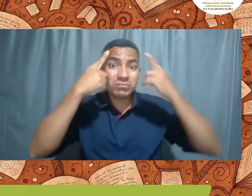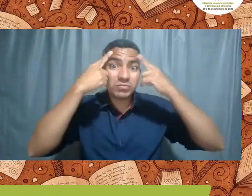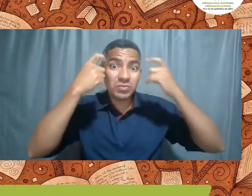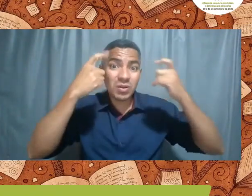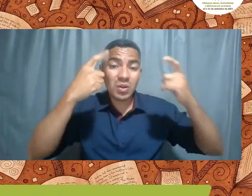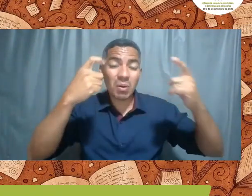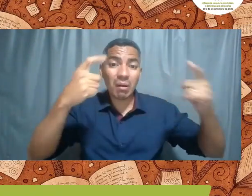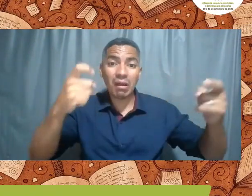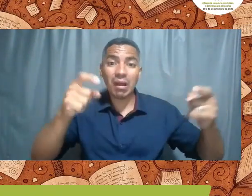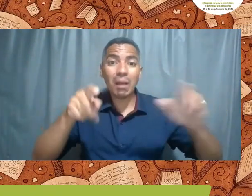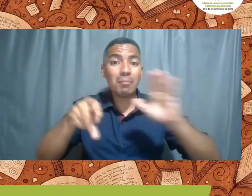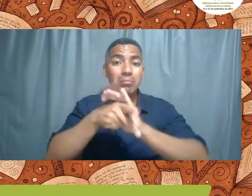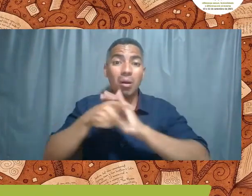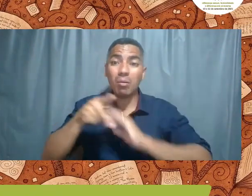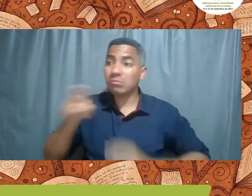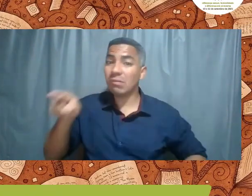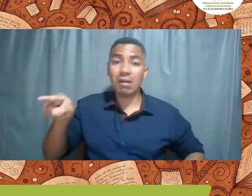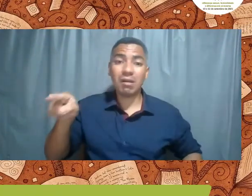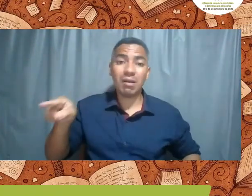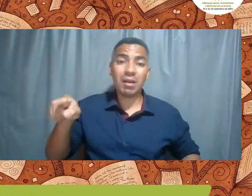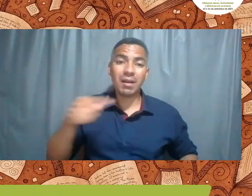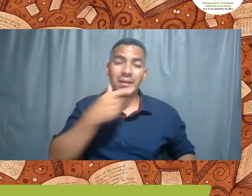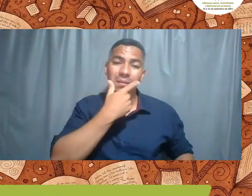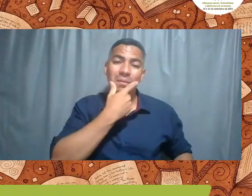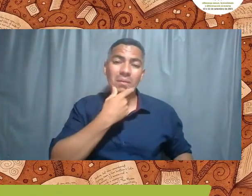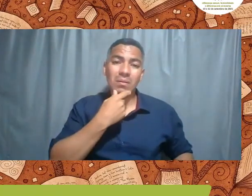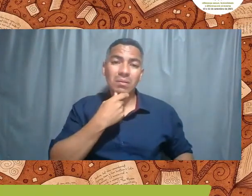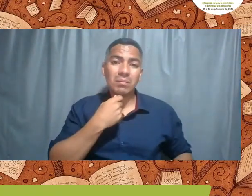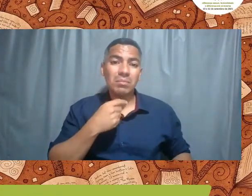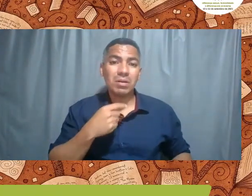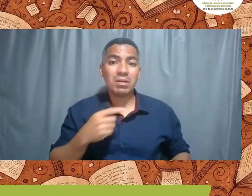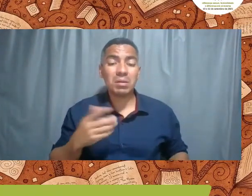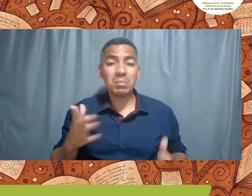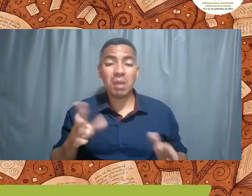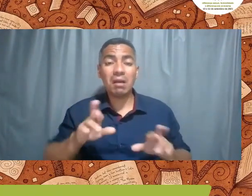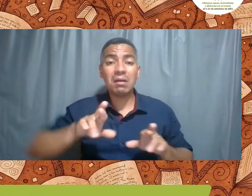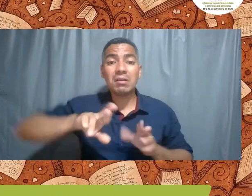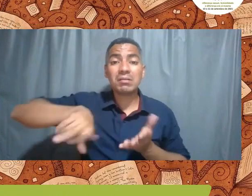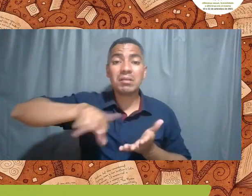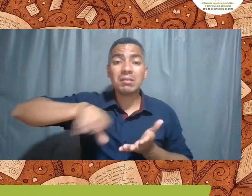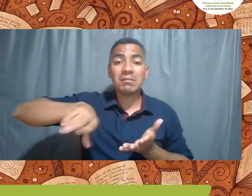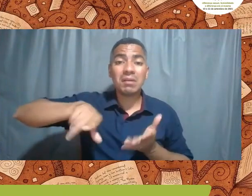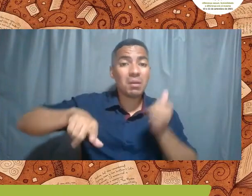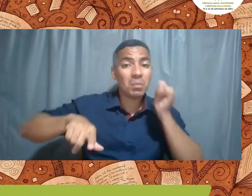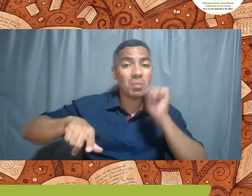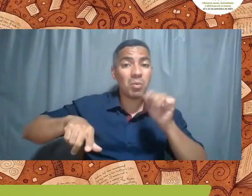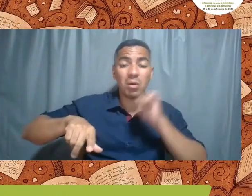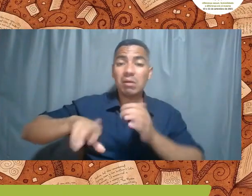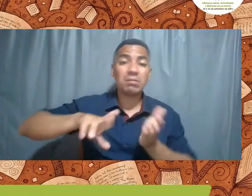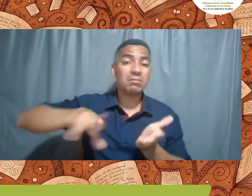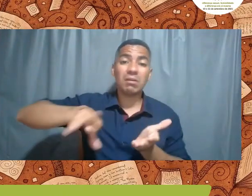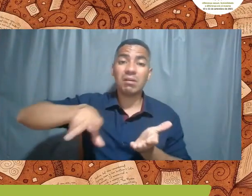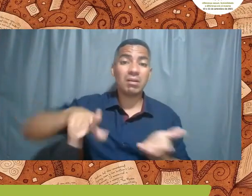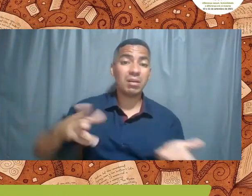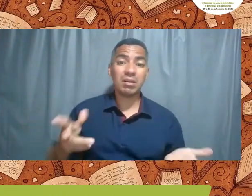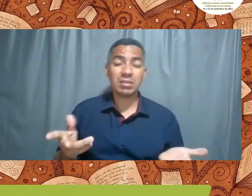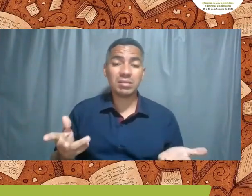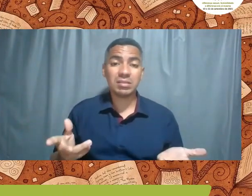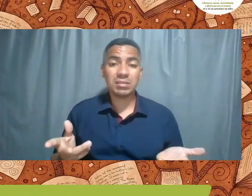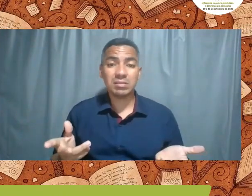Né? E ela não é uma violência propriamente feminina. Né? Por que que essa